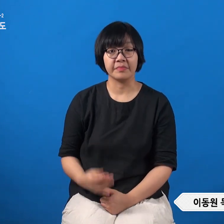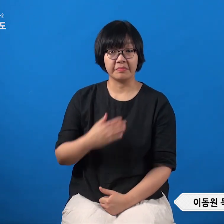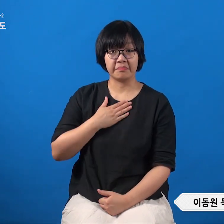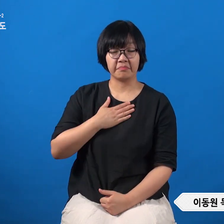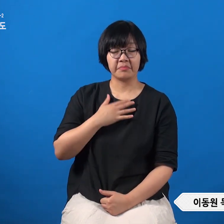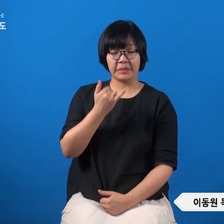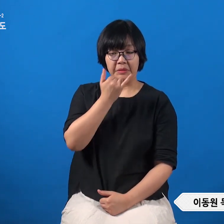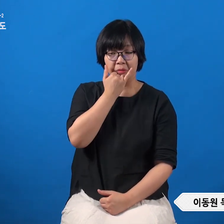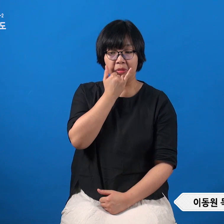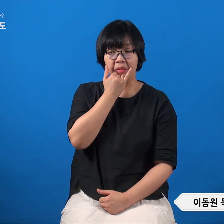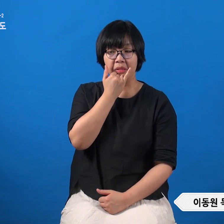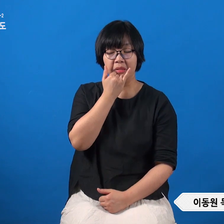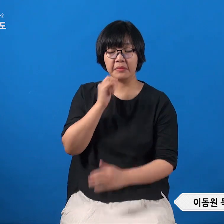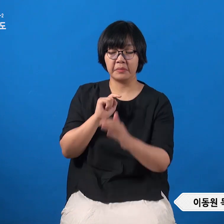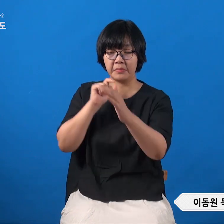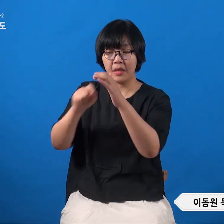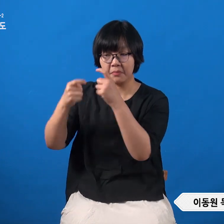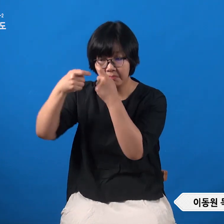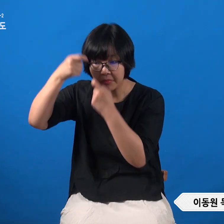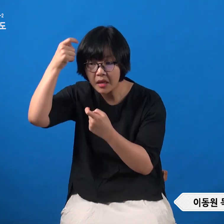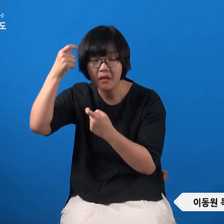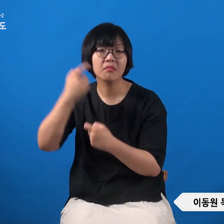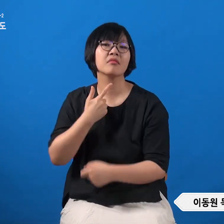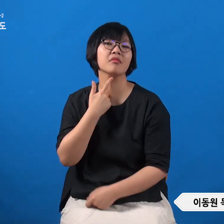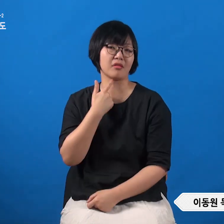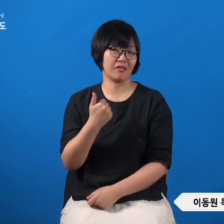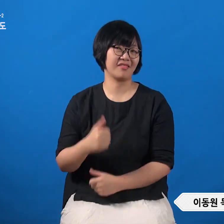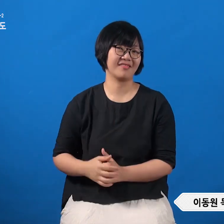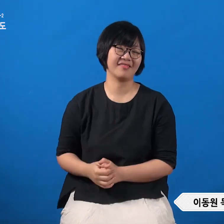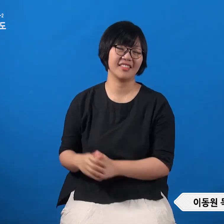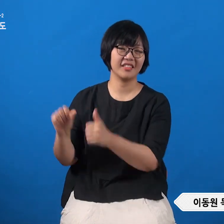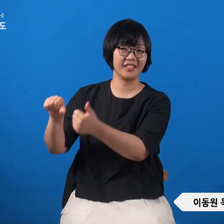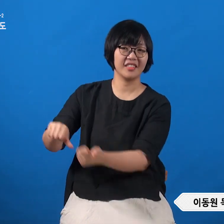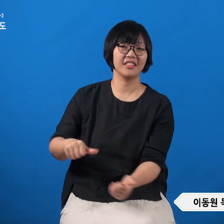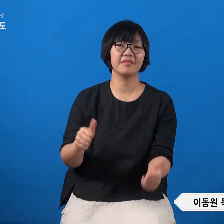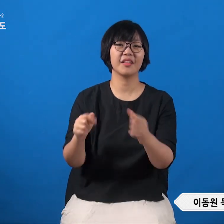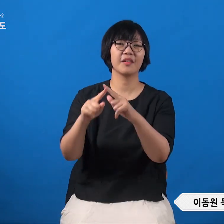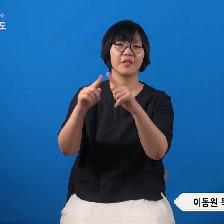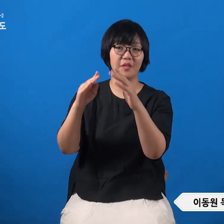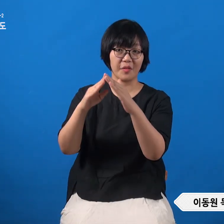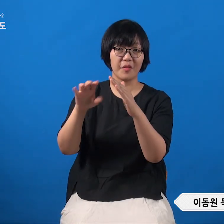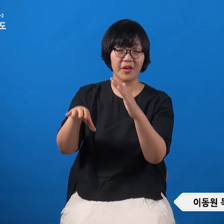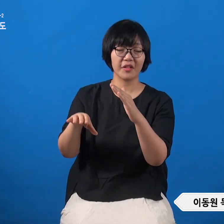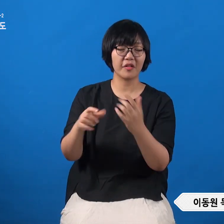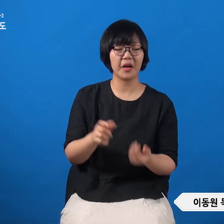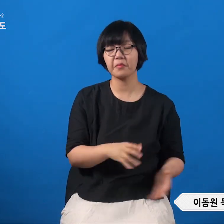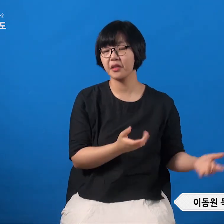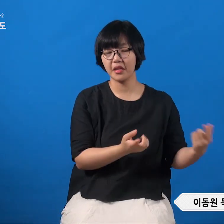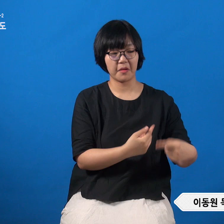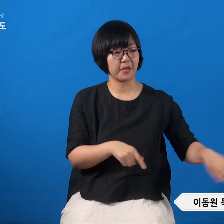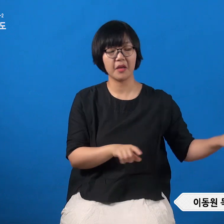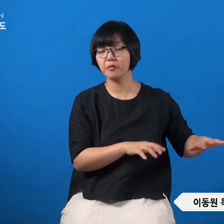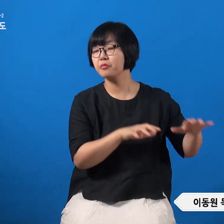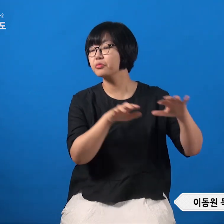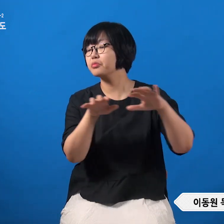저도 가봤습니다만은 또 이 교회 안에서 한인교회, 우리 침례교회가 모이고 있어요. 그래서 오래전에 이 교회를 방문한 적이